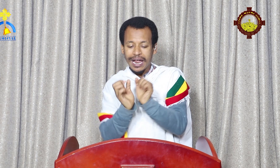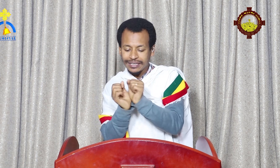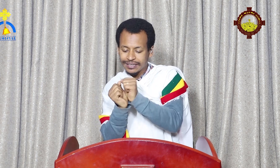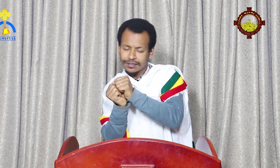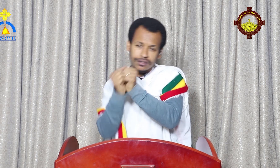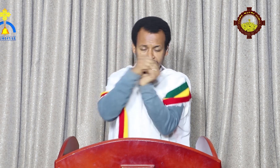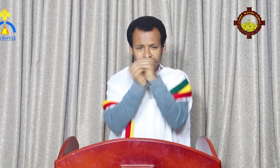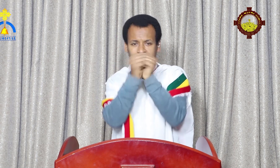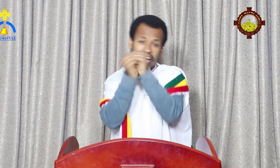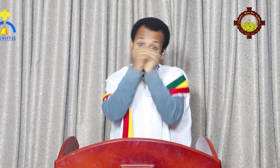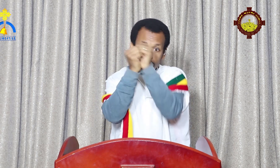የቅዱሳን ተቃሎ